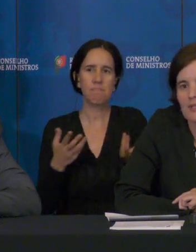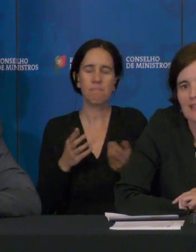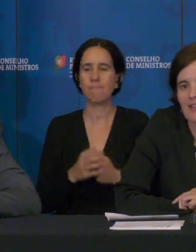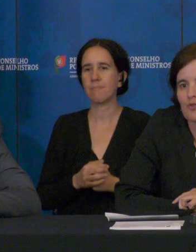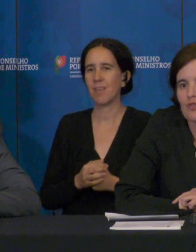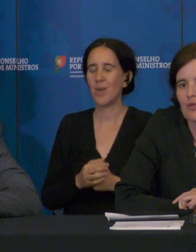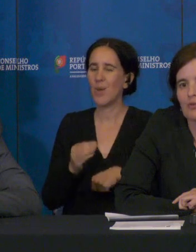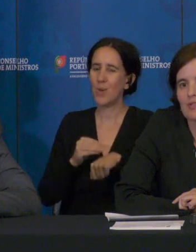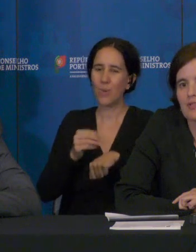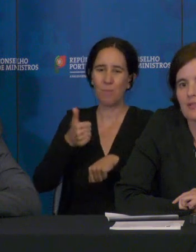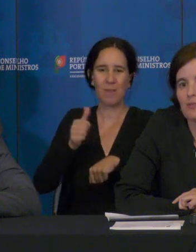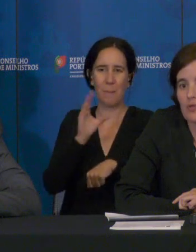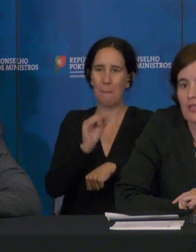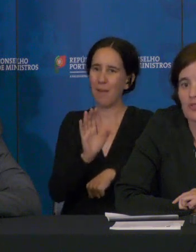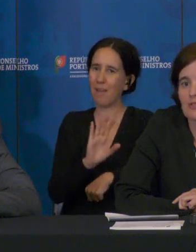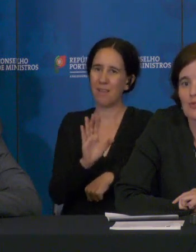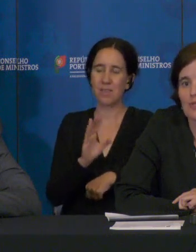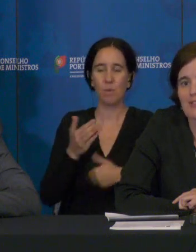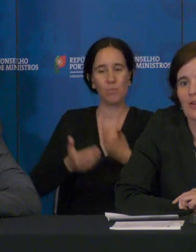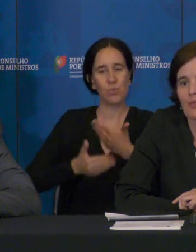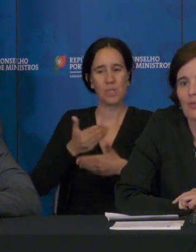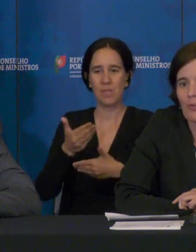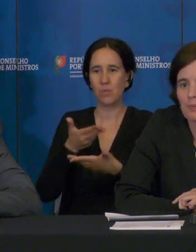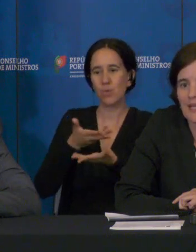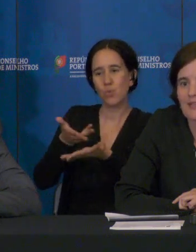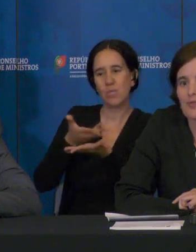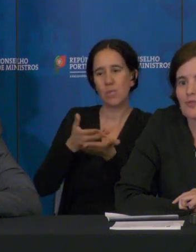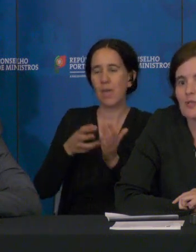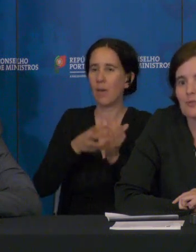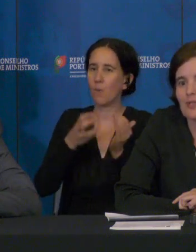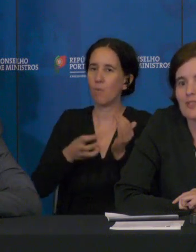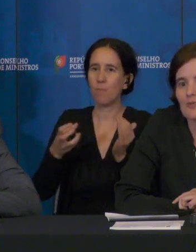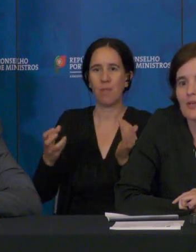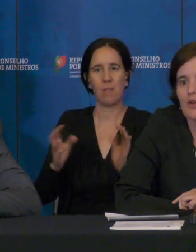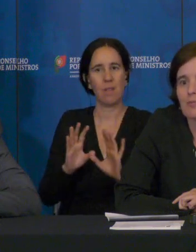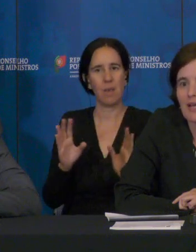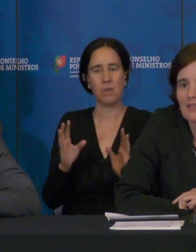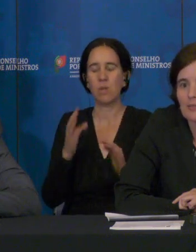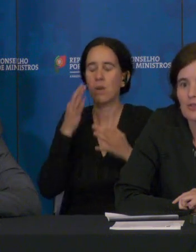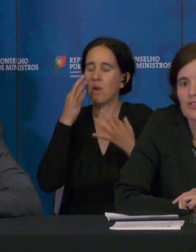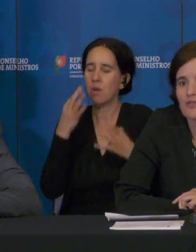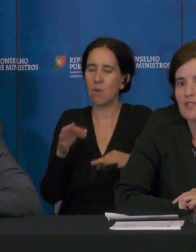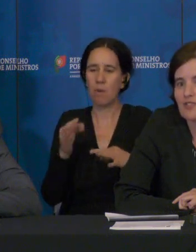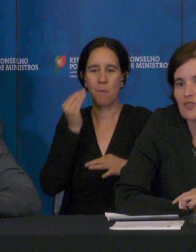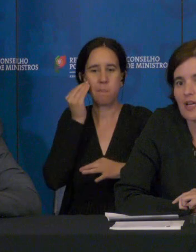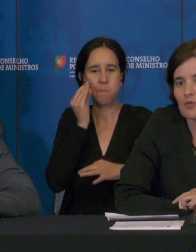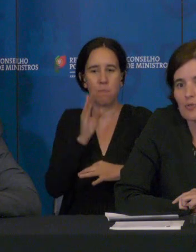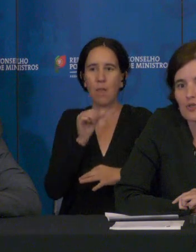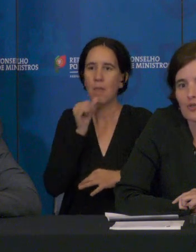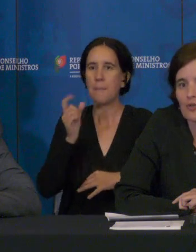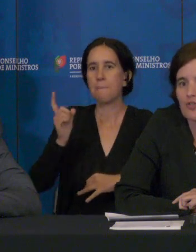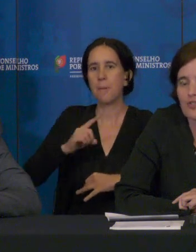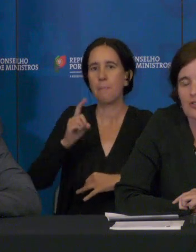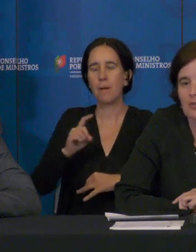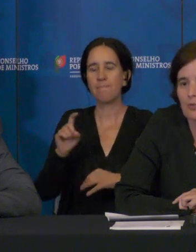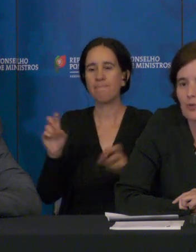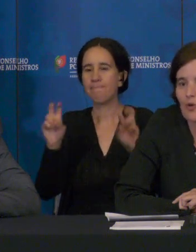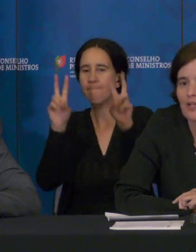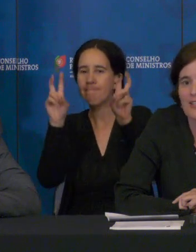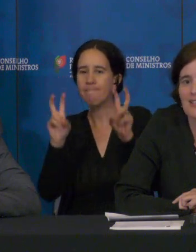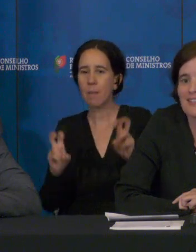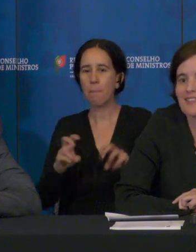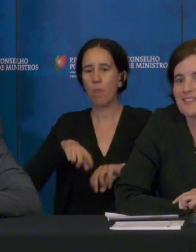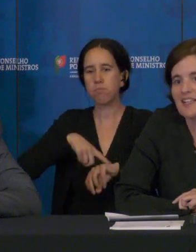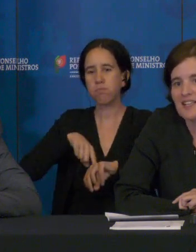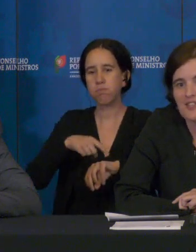mais comentários, são processos de negociação complexos e, portanto, é normal que muitas vezes algumas questões se